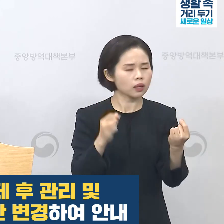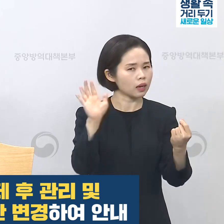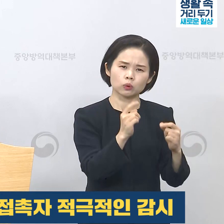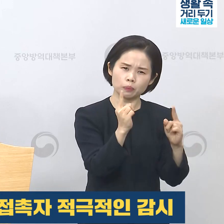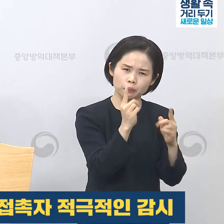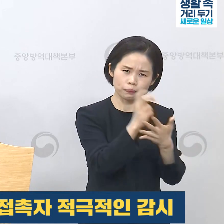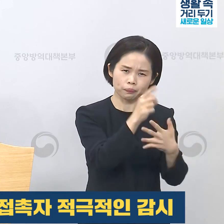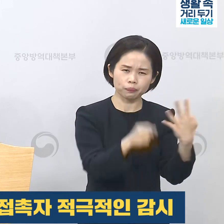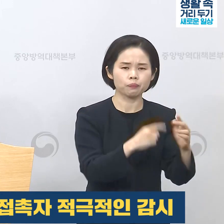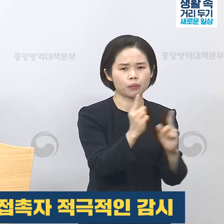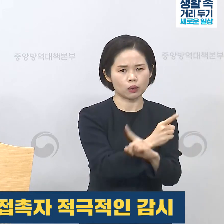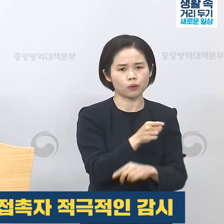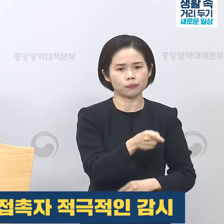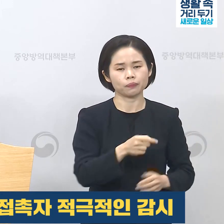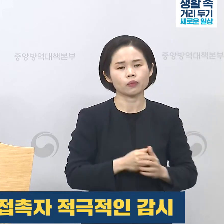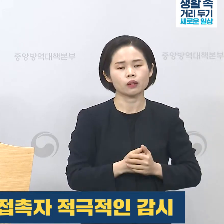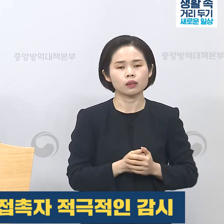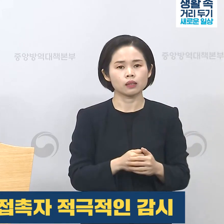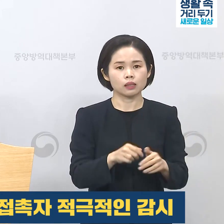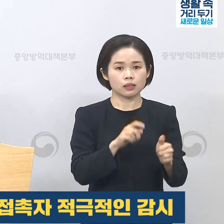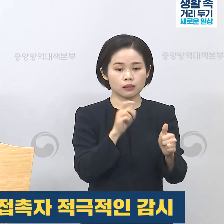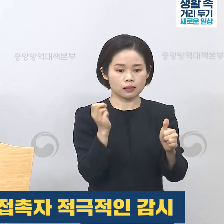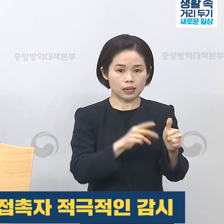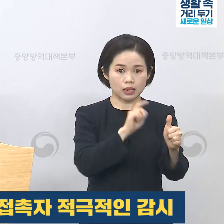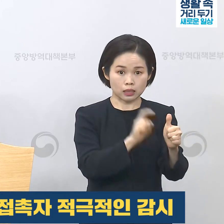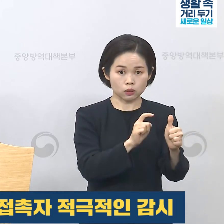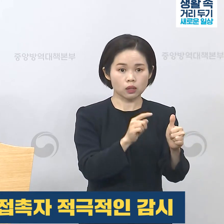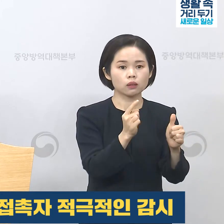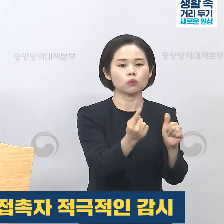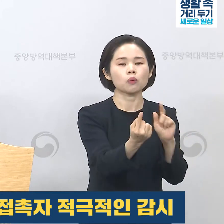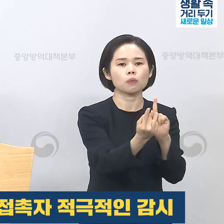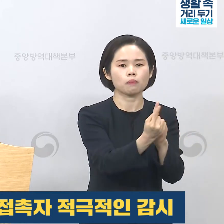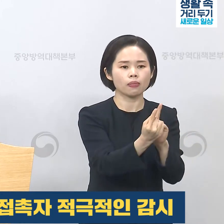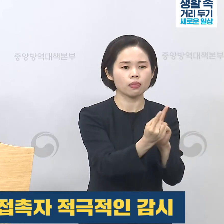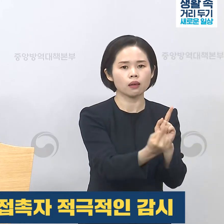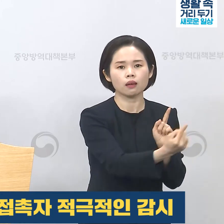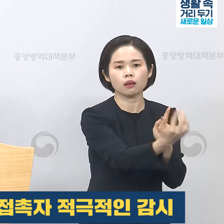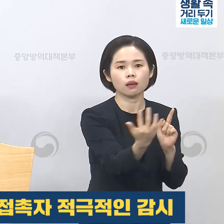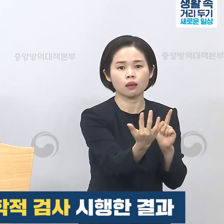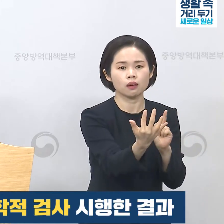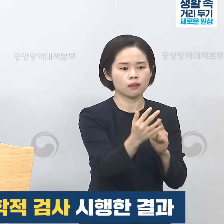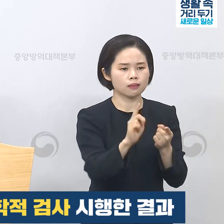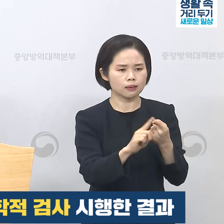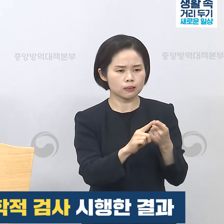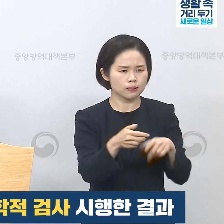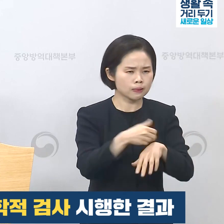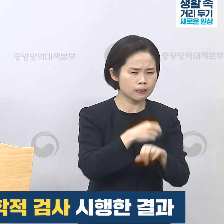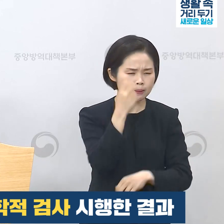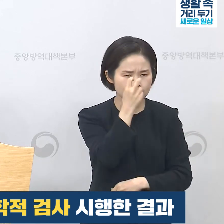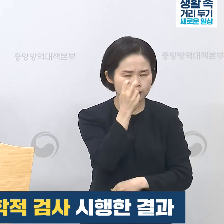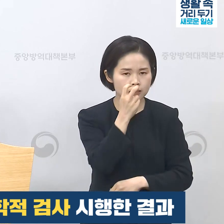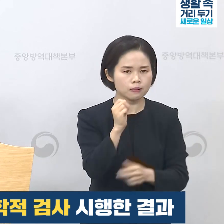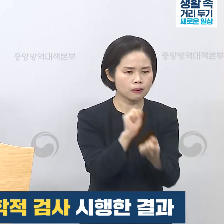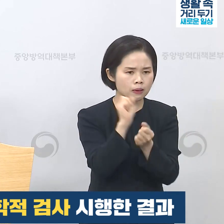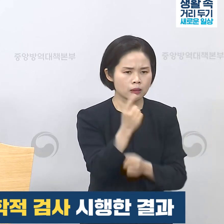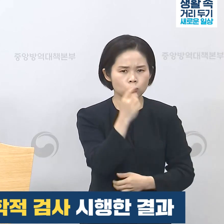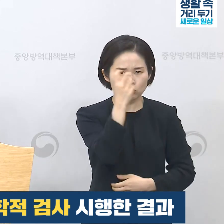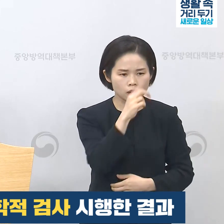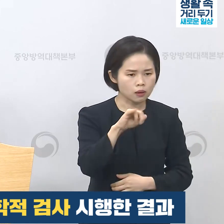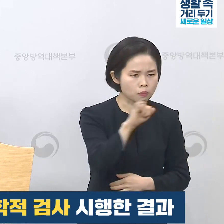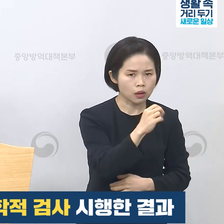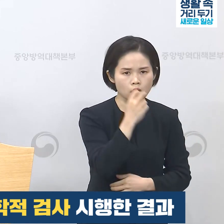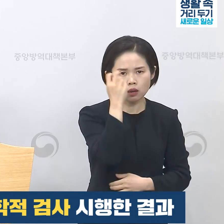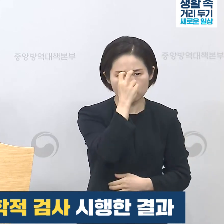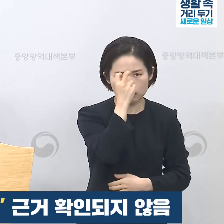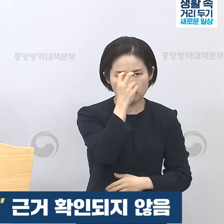하겠습니다. 현재까지 재양성자 및 접촉자에 대한 적극적인 감시와 역학조사, 바이러스 검사를